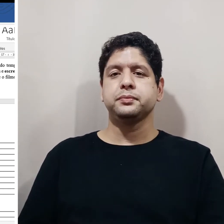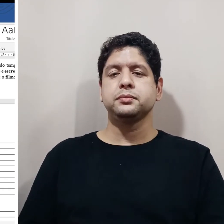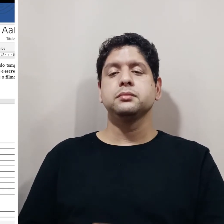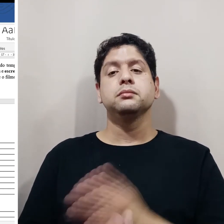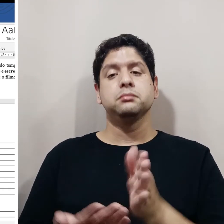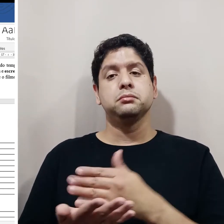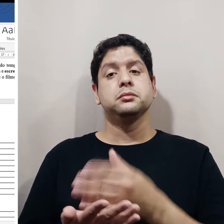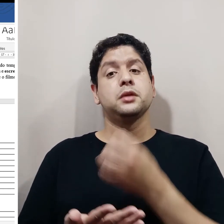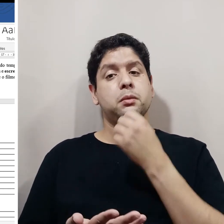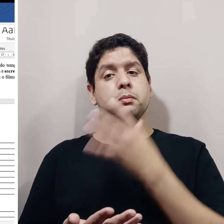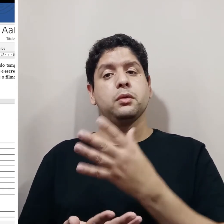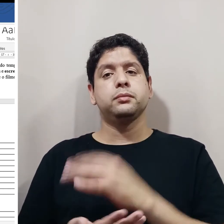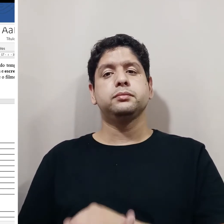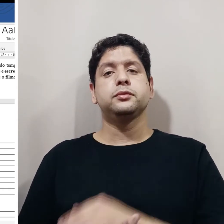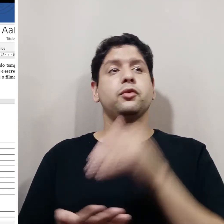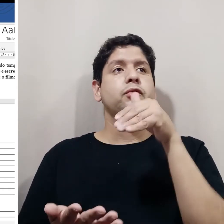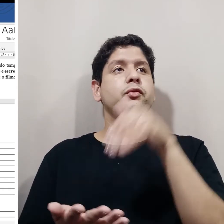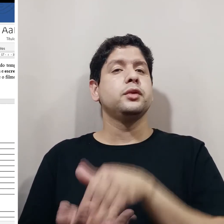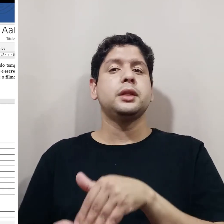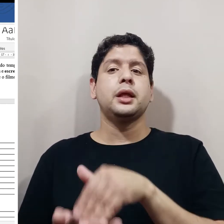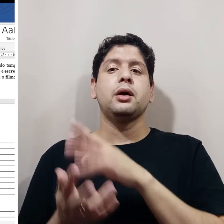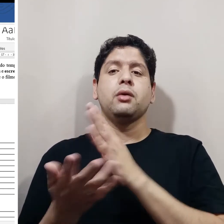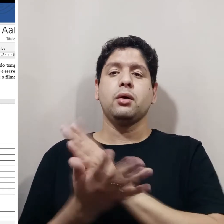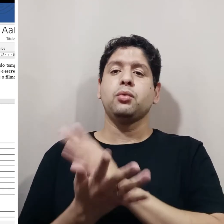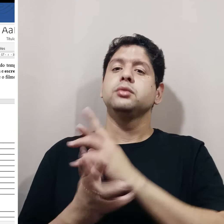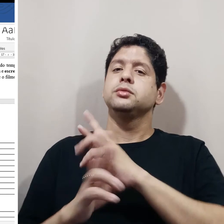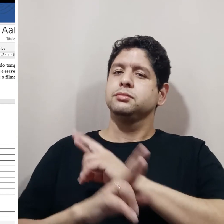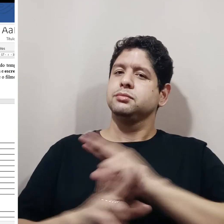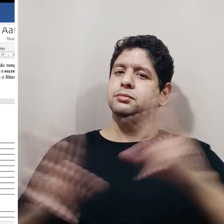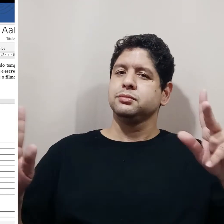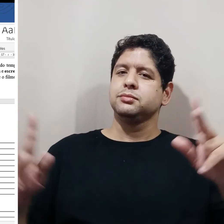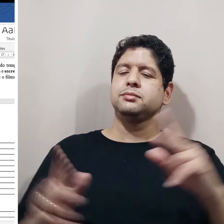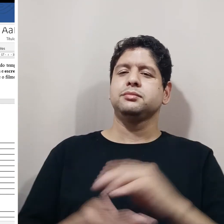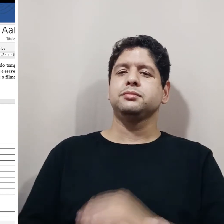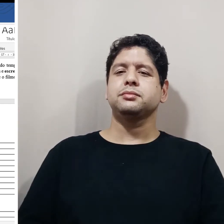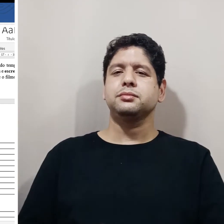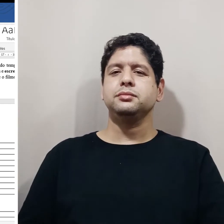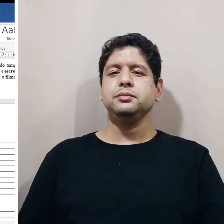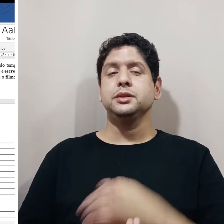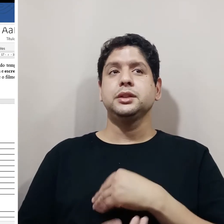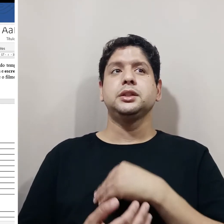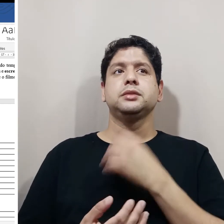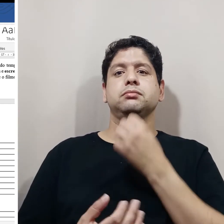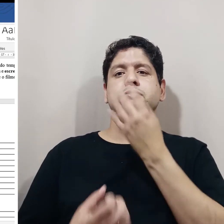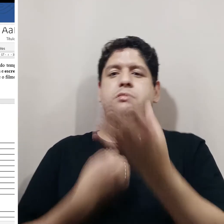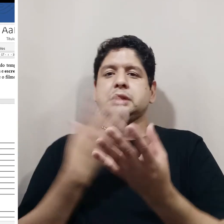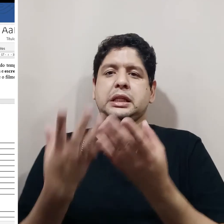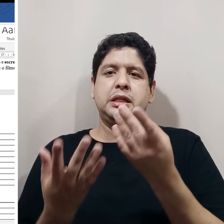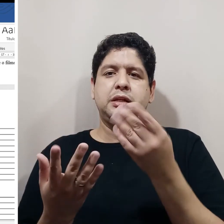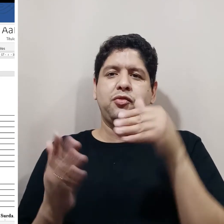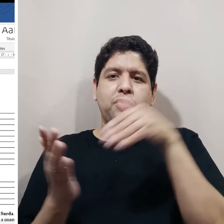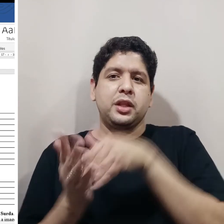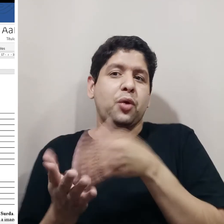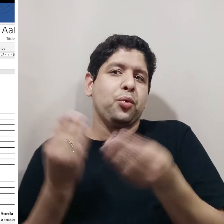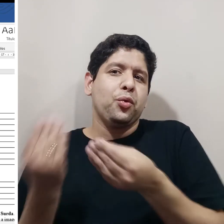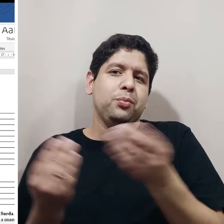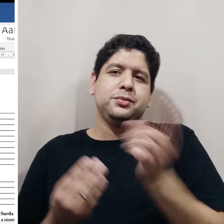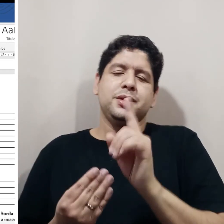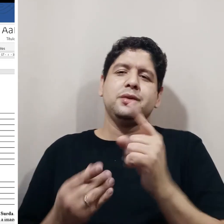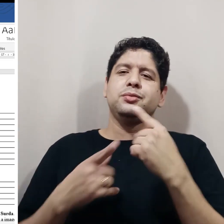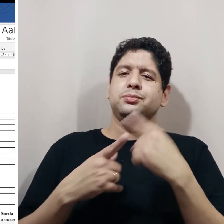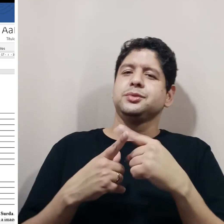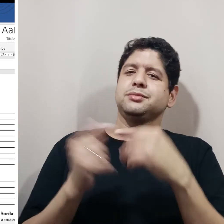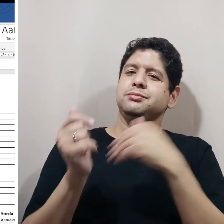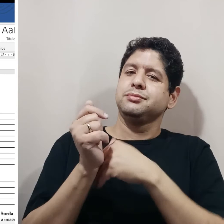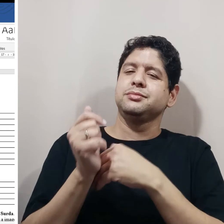né, histórias em quadrinhos, né, uma versão da Turma da Mônica do Romeu e Julieta. Vale a pena ler, né? O final